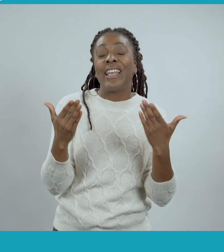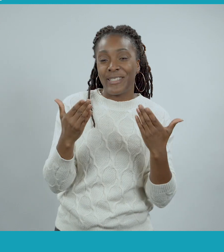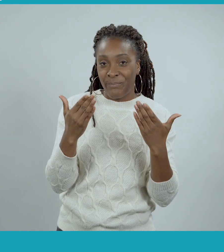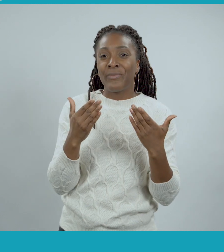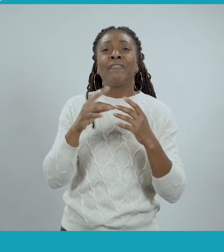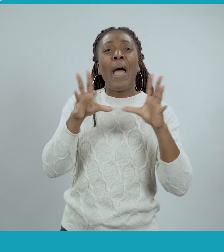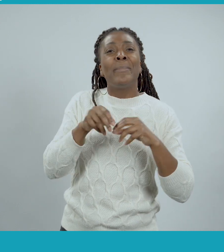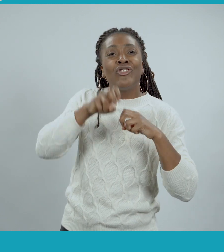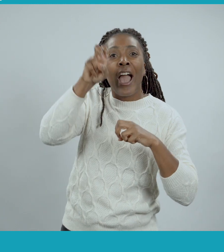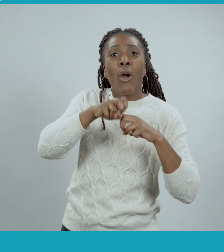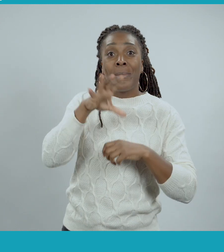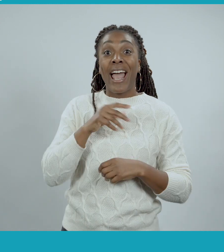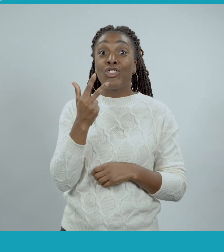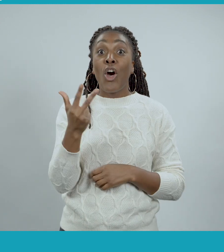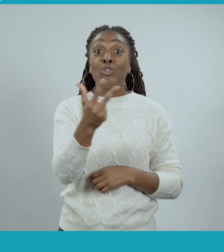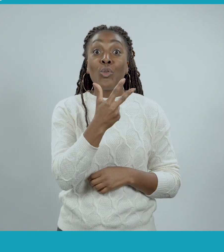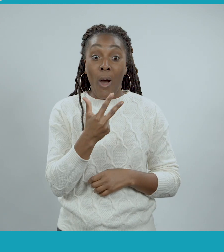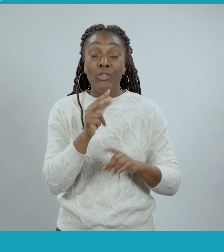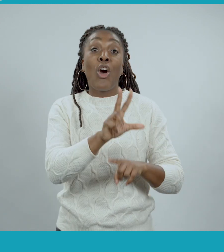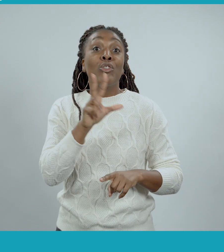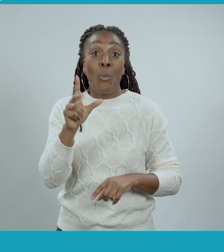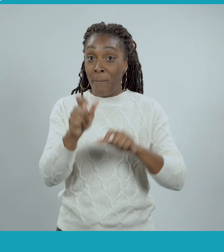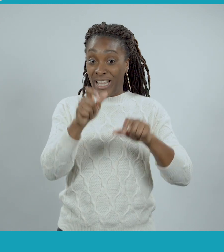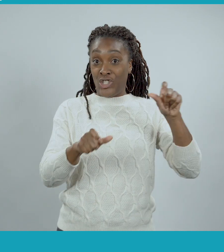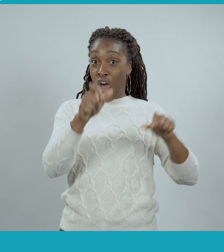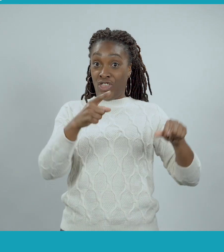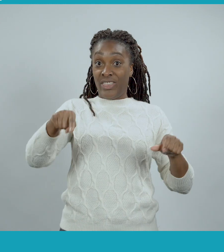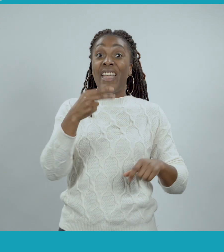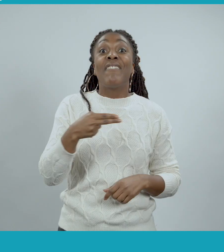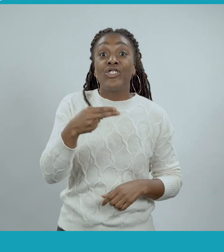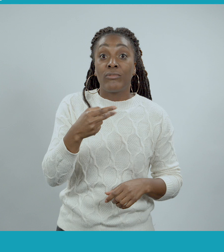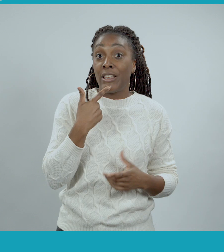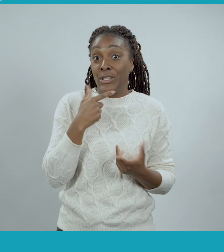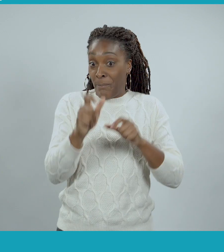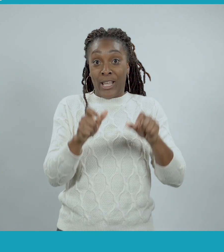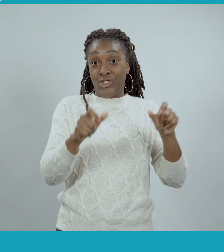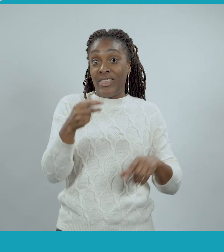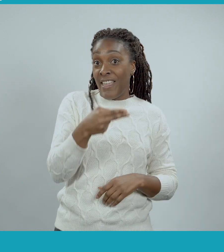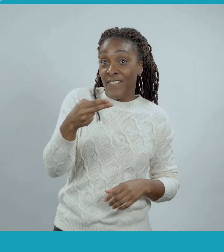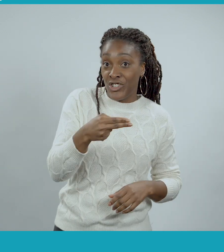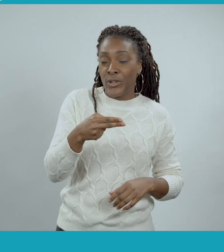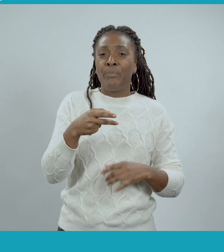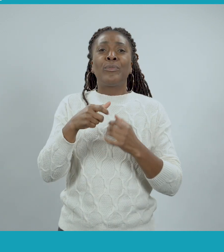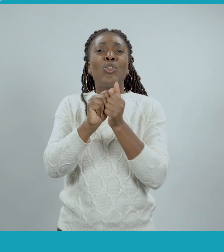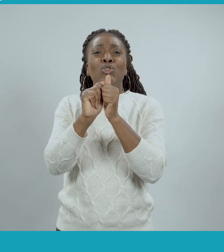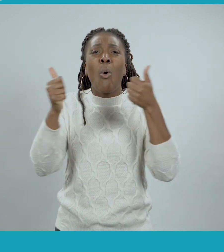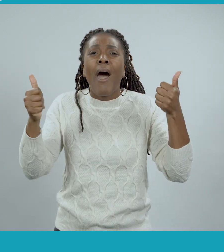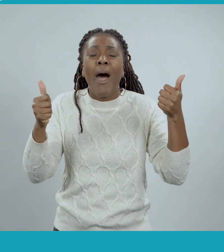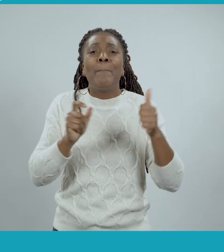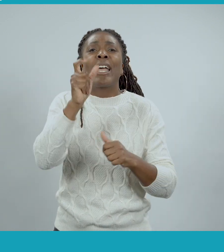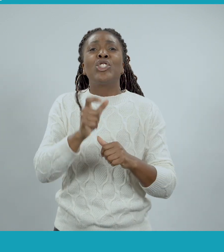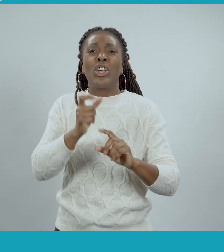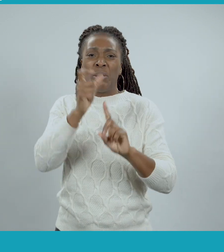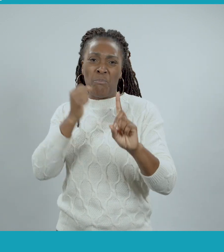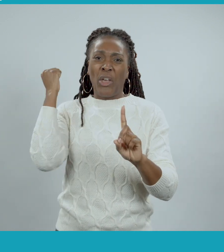exemple, la famille de Jacob comptait 33 nefesh, ça veut dire 33 personnes. Dans la Torah,